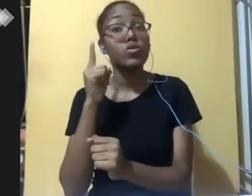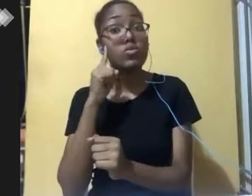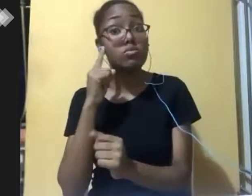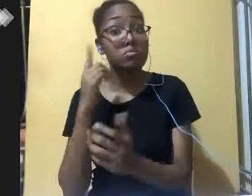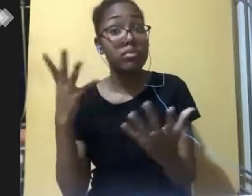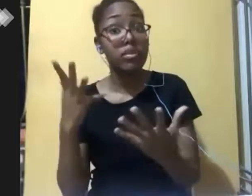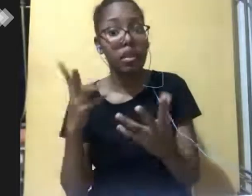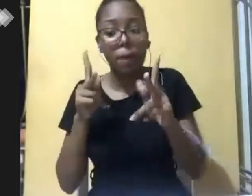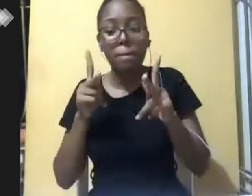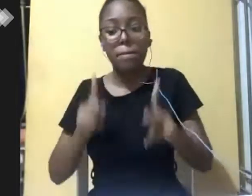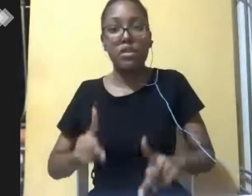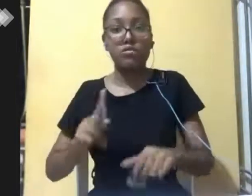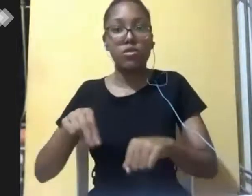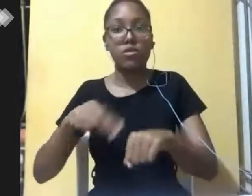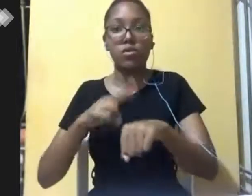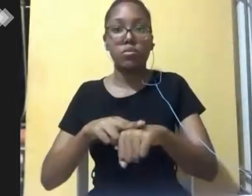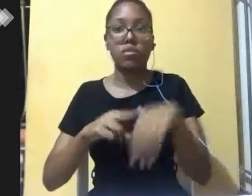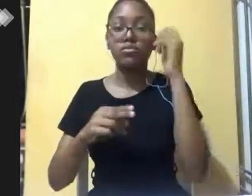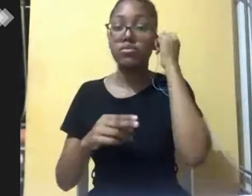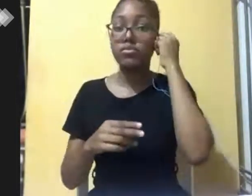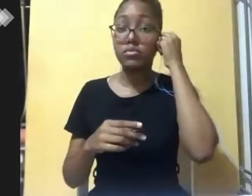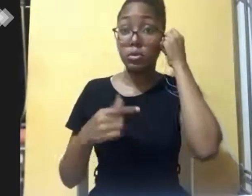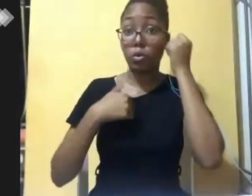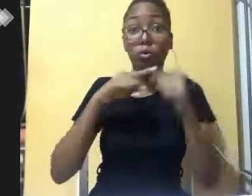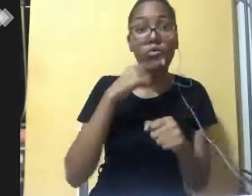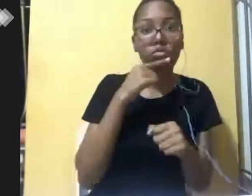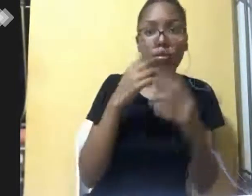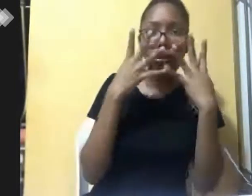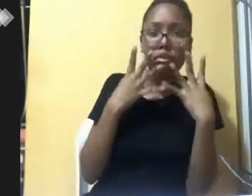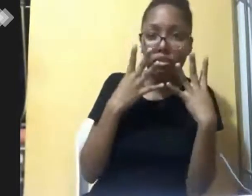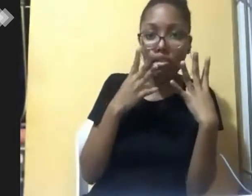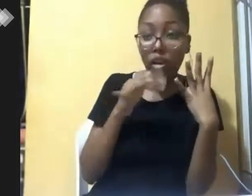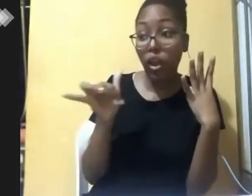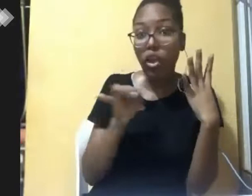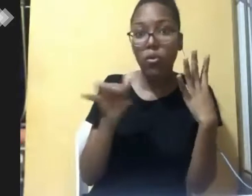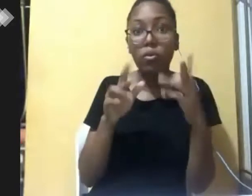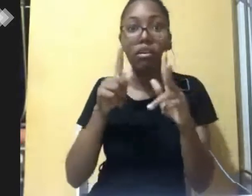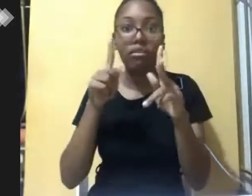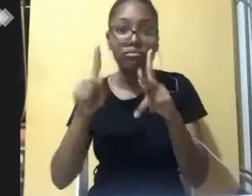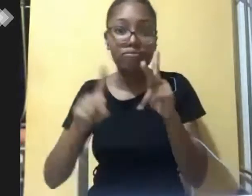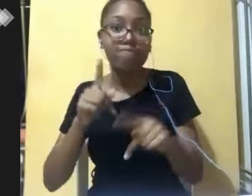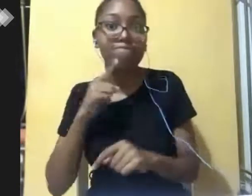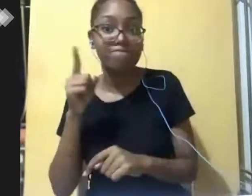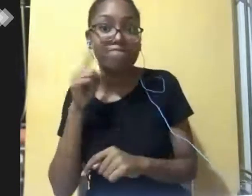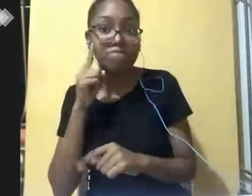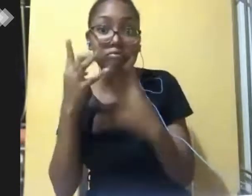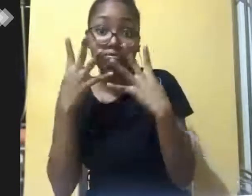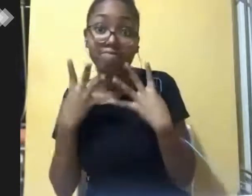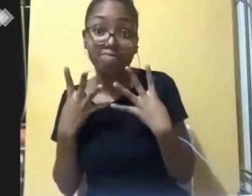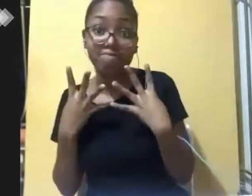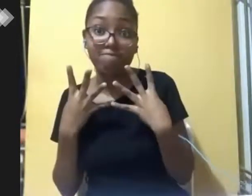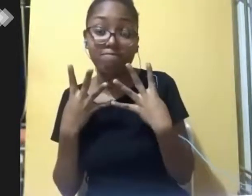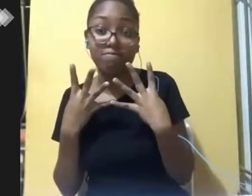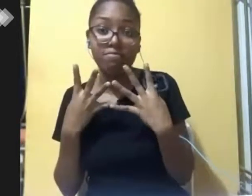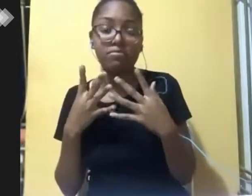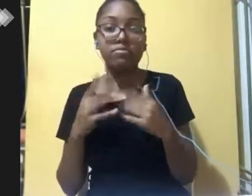mismas emociones, la misma tristeza de usted y mía. Es el abordaje. Es conocer a esa persona,